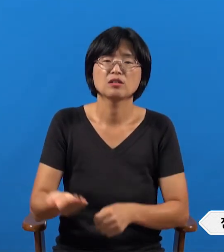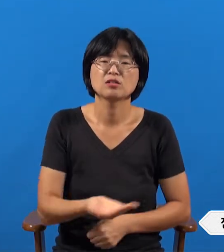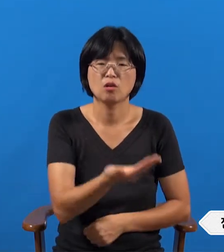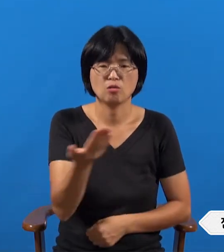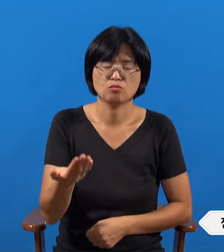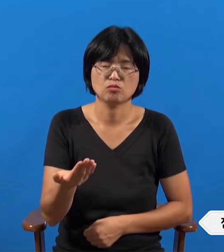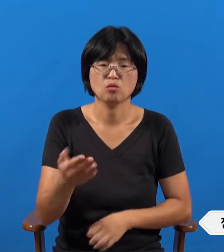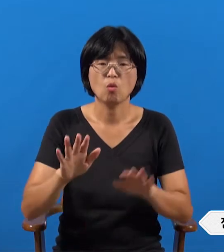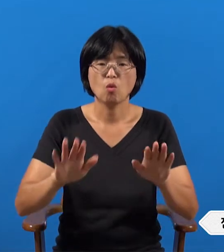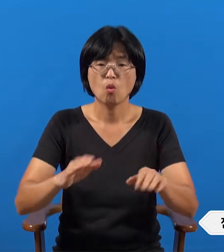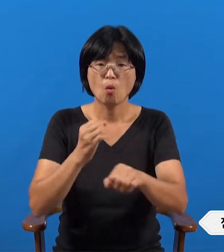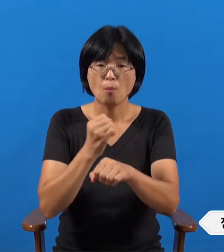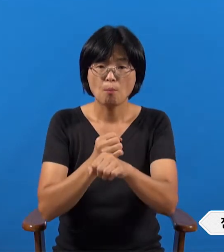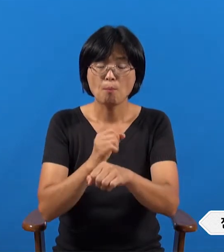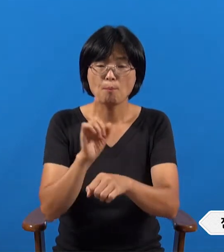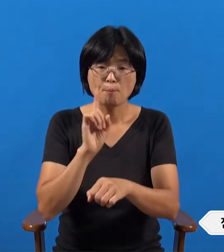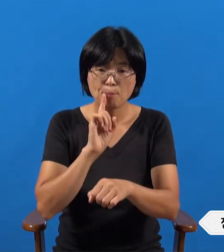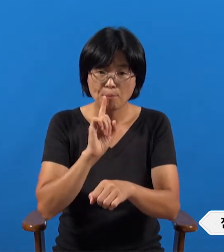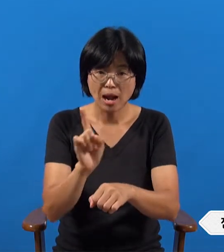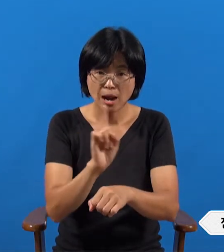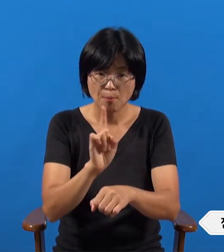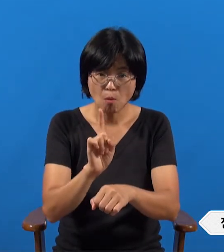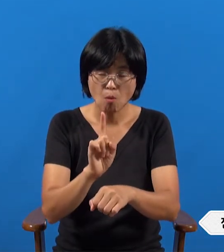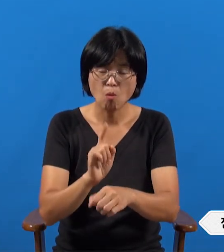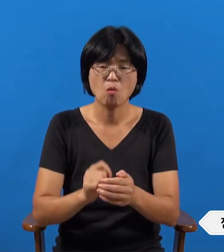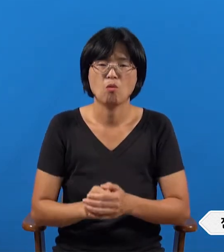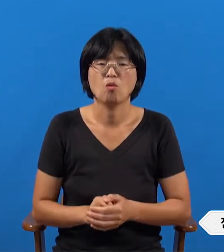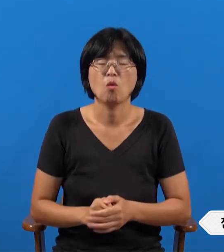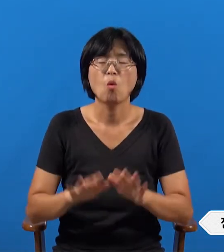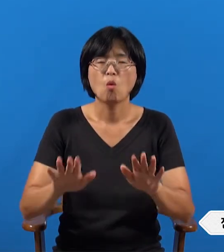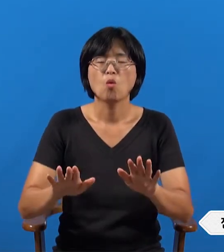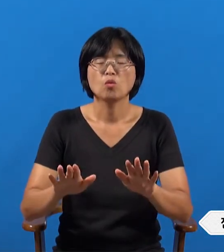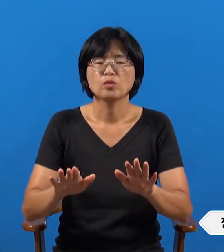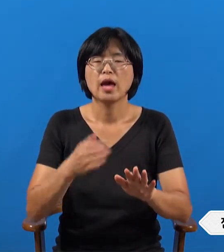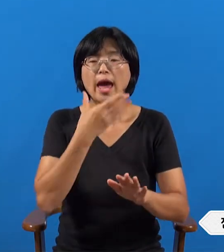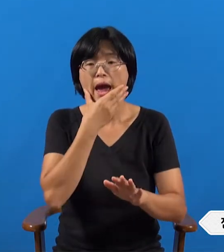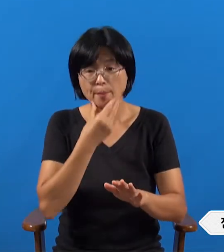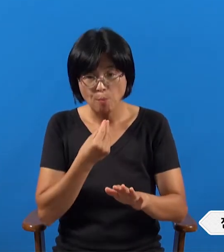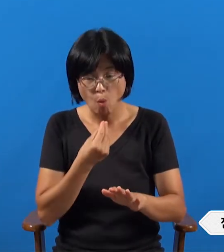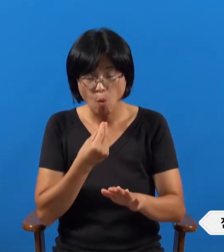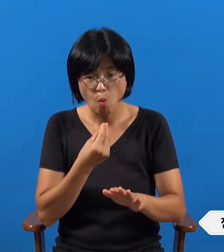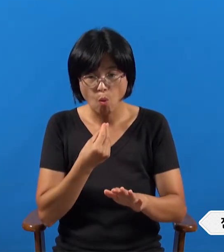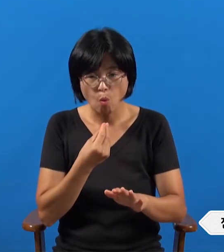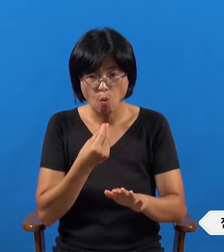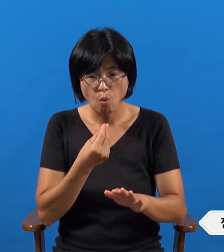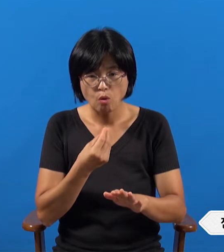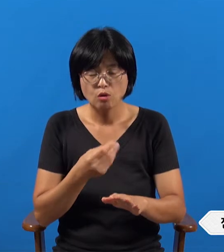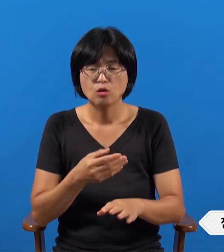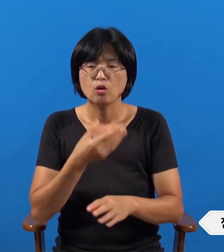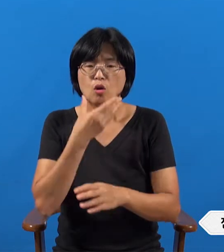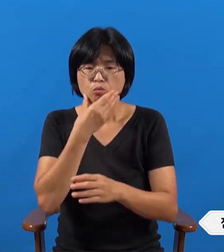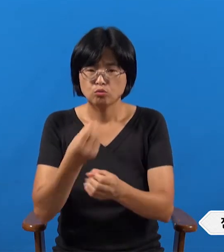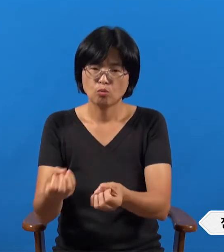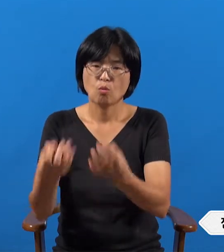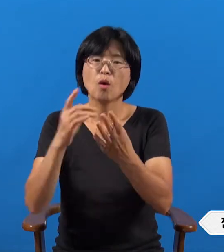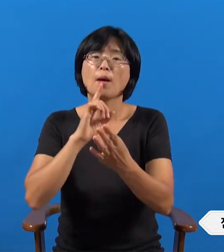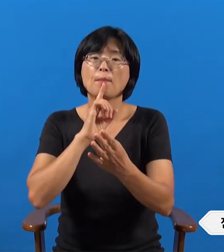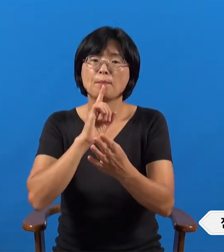어떤 말을 하고 있는가? 오늘 성경은 행복이 축복이 되는 삶, 축복하는 말을